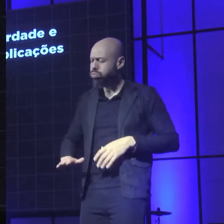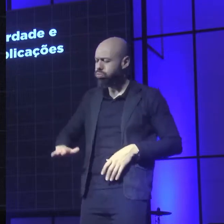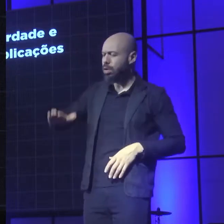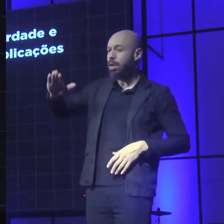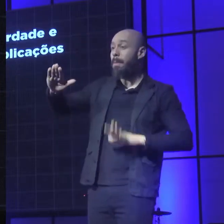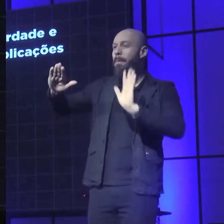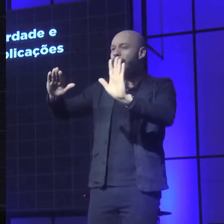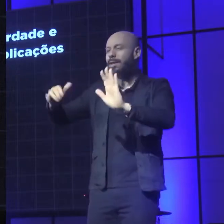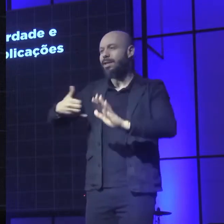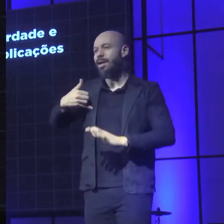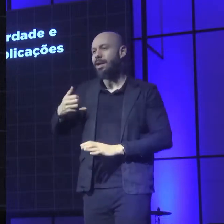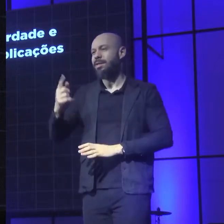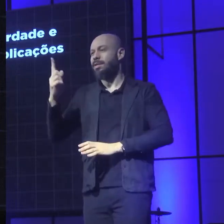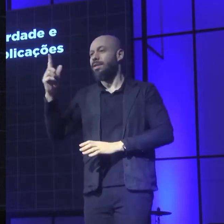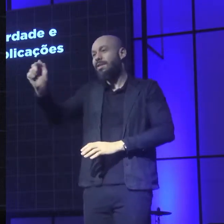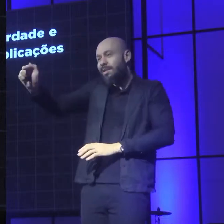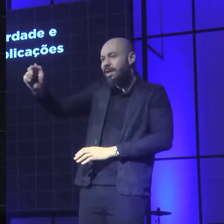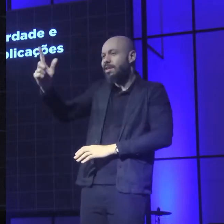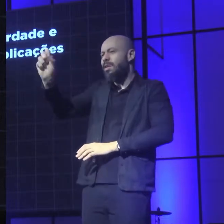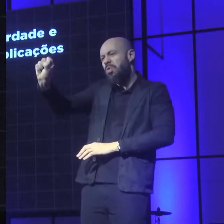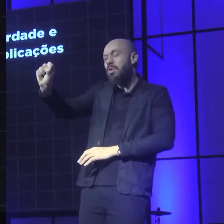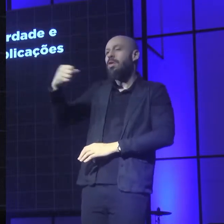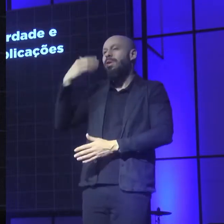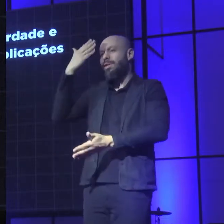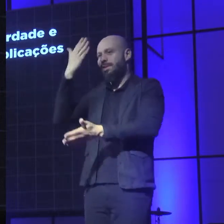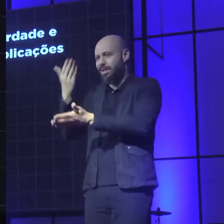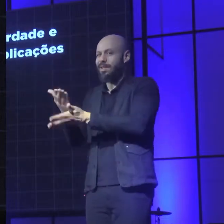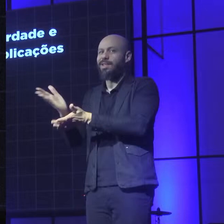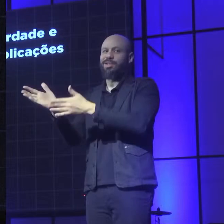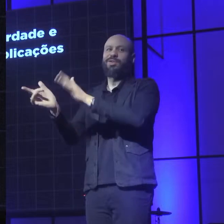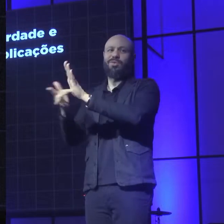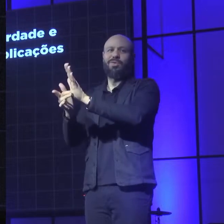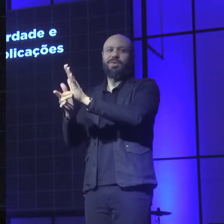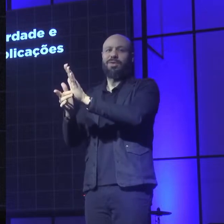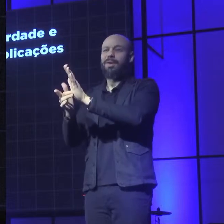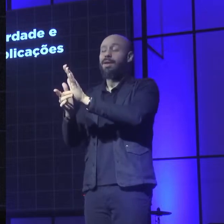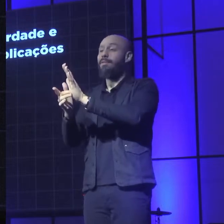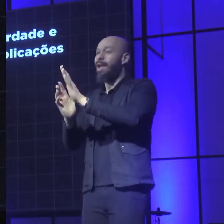minha eternidade, mas tem me mudado toda a minha vida, toda a minha existência até agora.